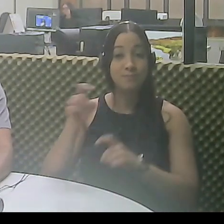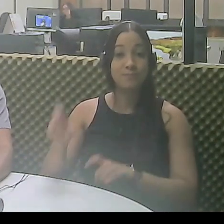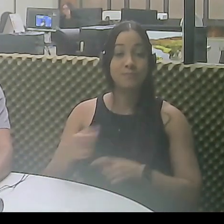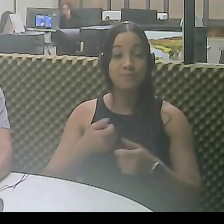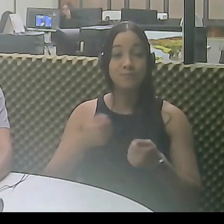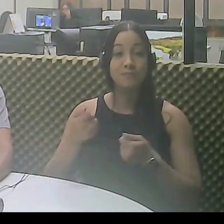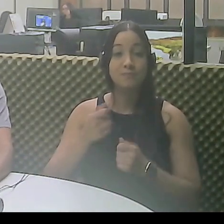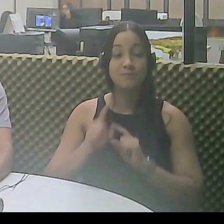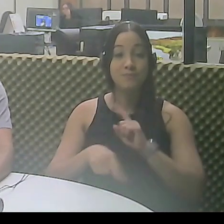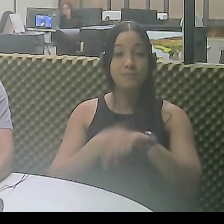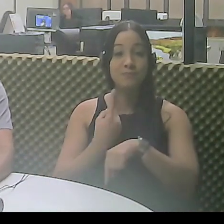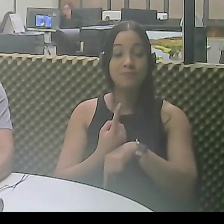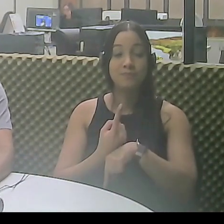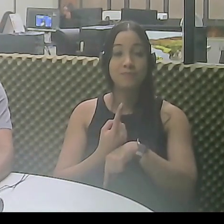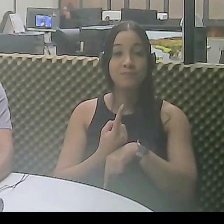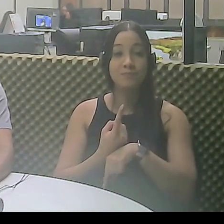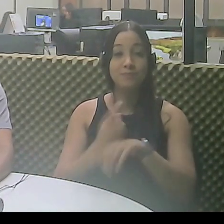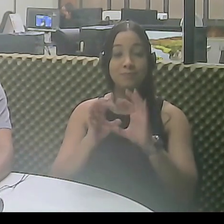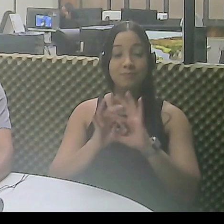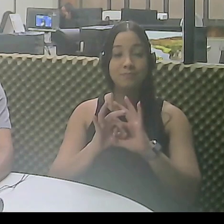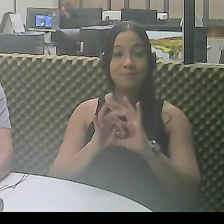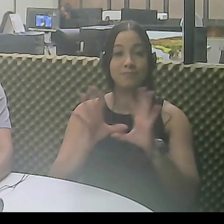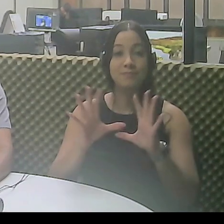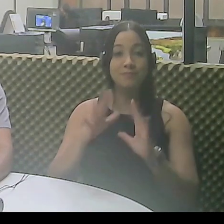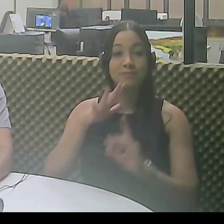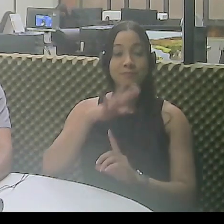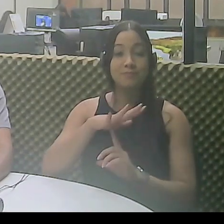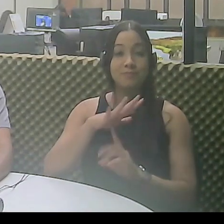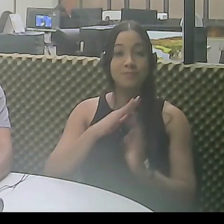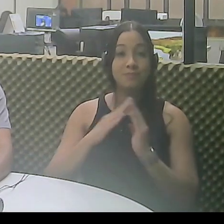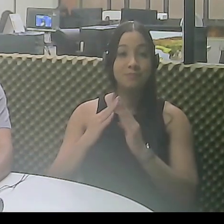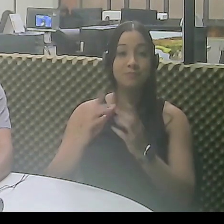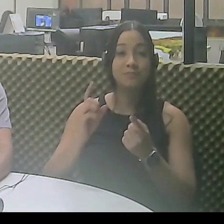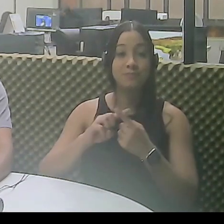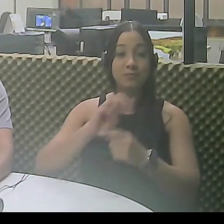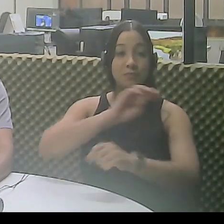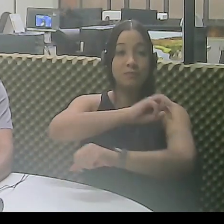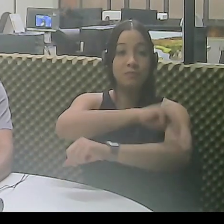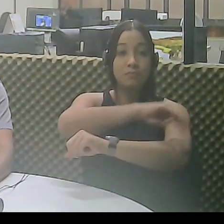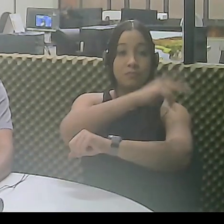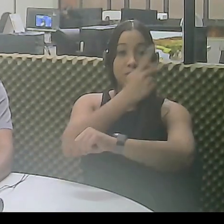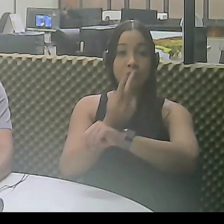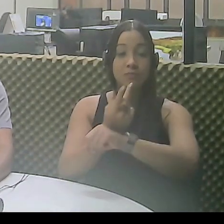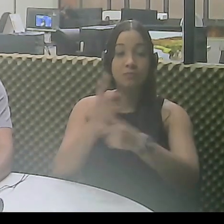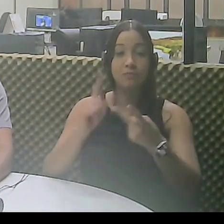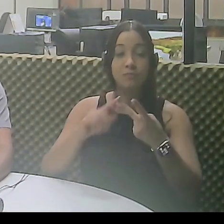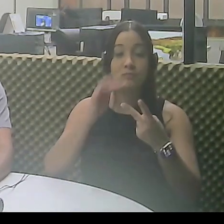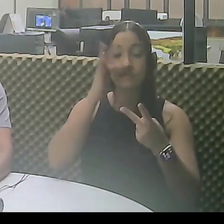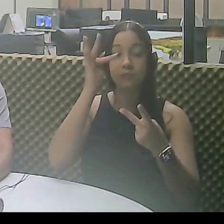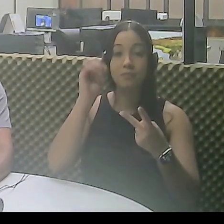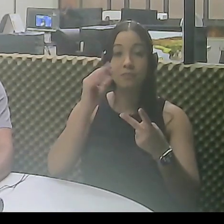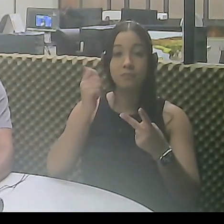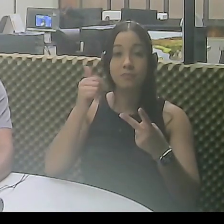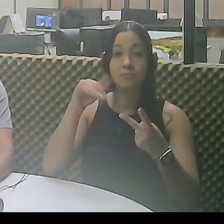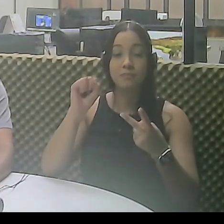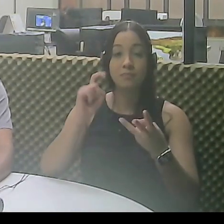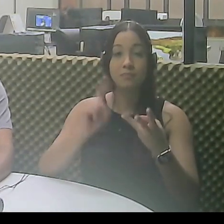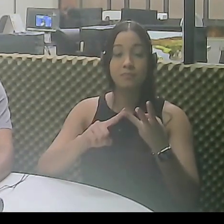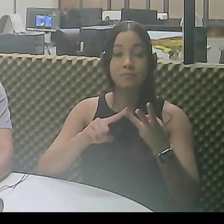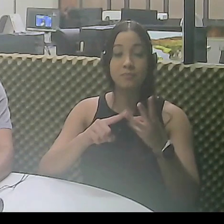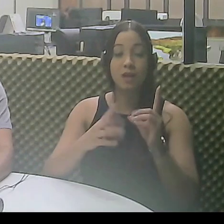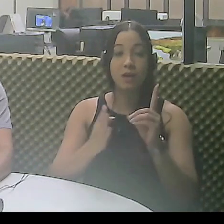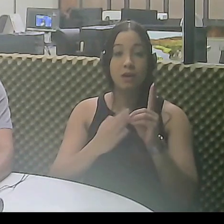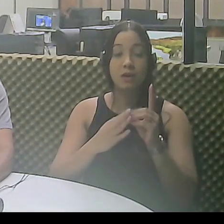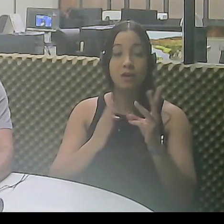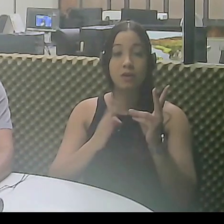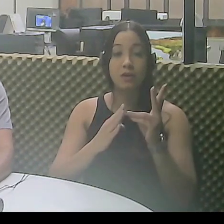Agronegócio, Economia e Inovação vai disponibilizar as feiras nos bairros Monte Hebron, Jardim das Acácias, Jardim Caraíba e